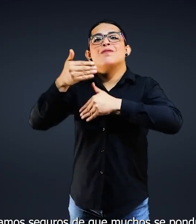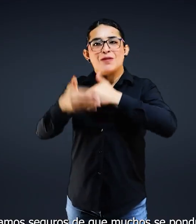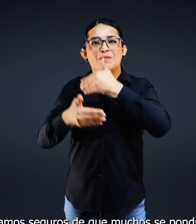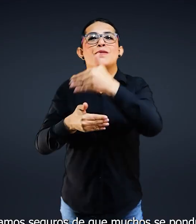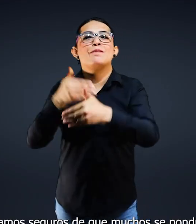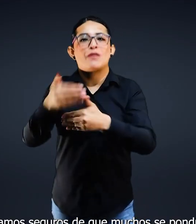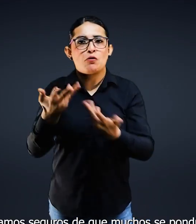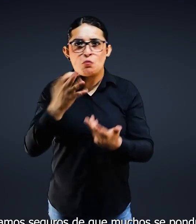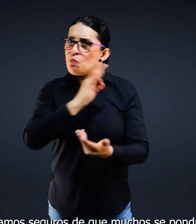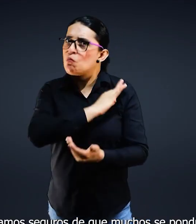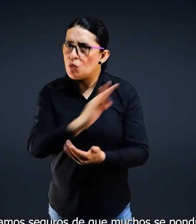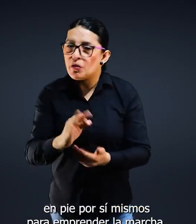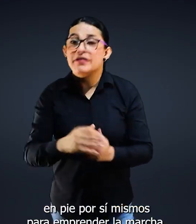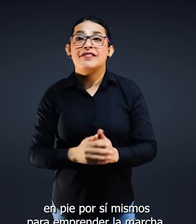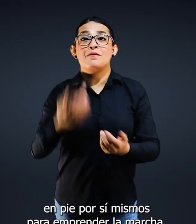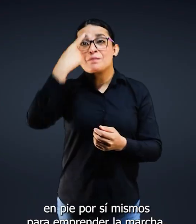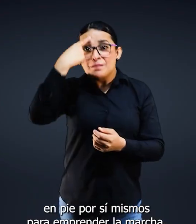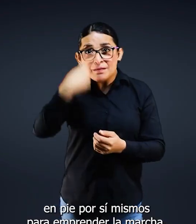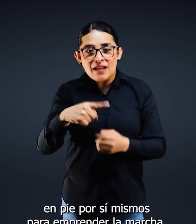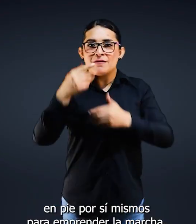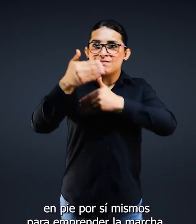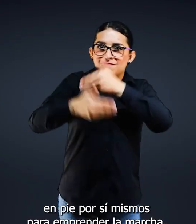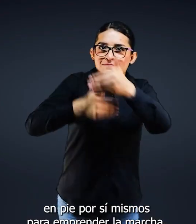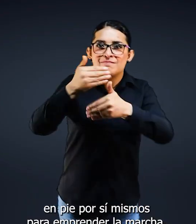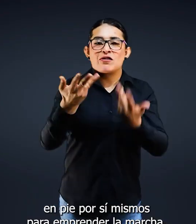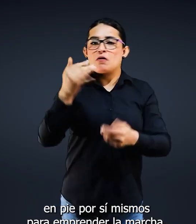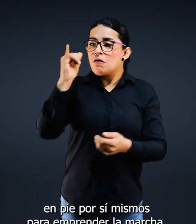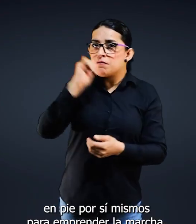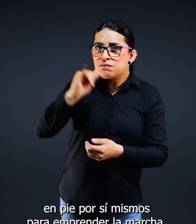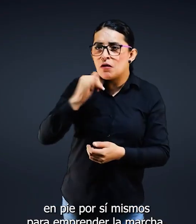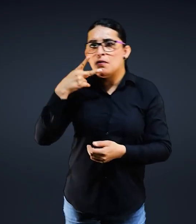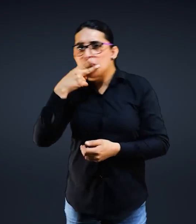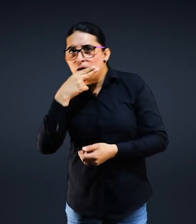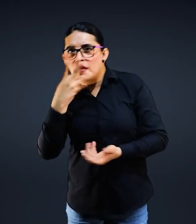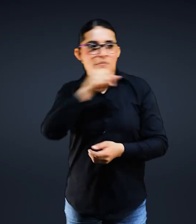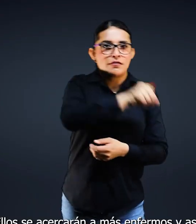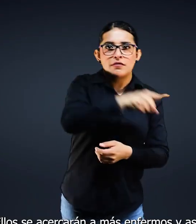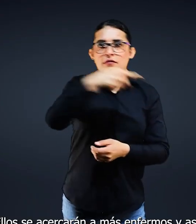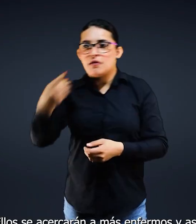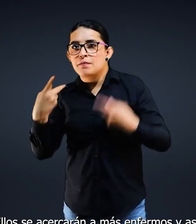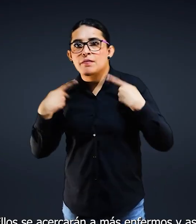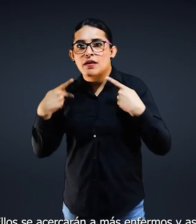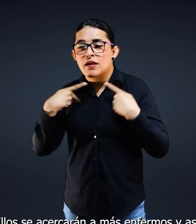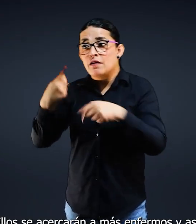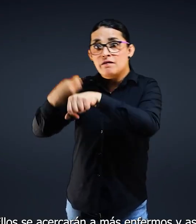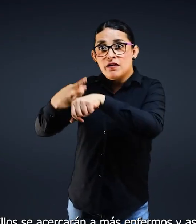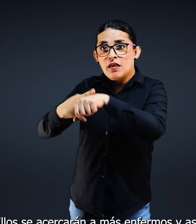Estamos seguros de que muchos se pondrán en pie por sí mismos para emprender la marcha. Ellos se acercarán a más enfermos